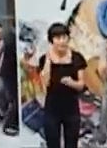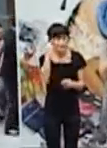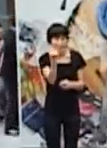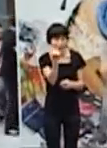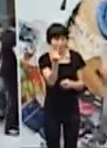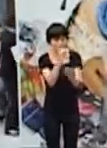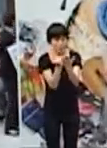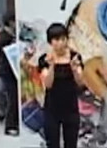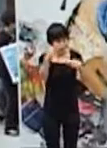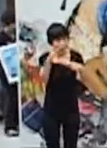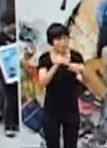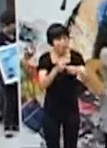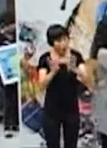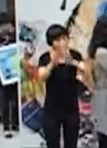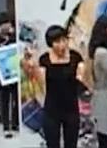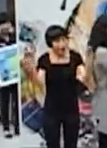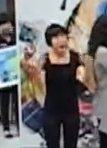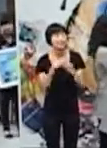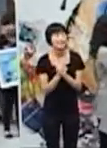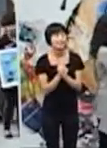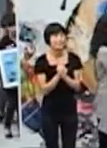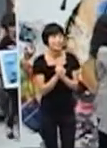嘅呢一個藝術節就會正式開始噶啦。